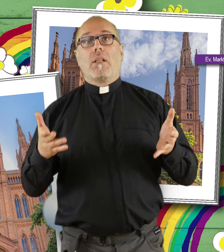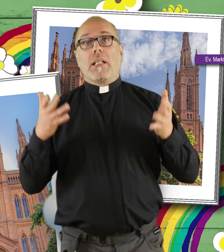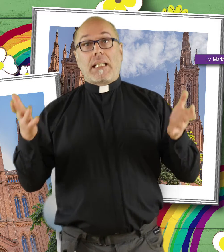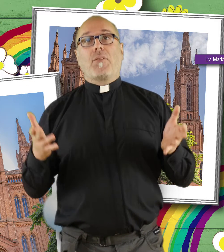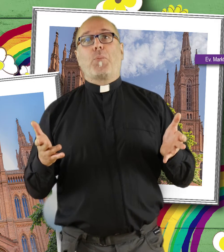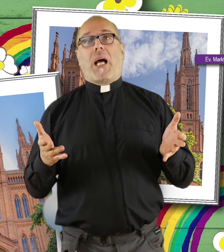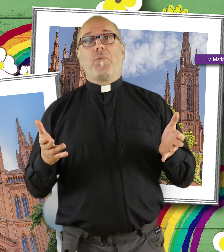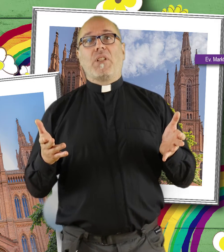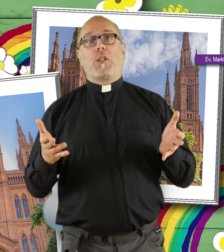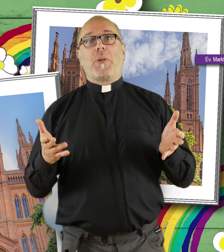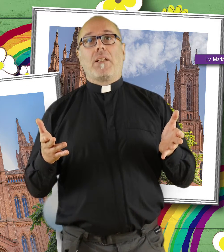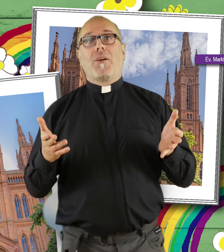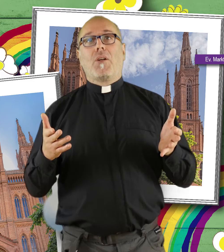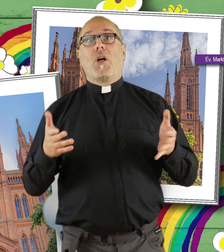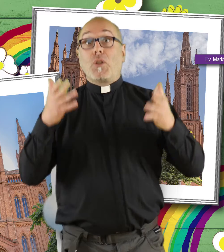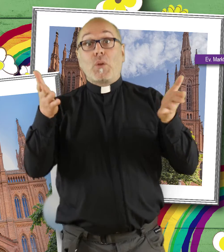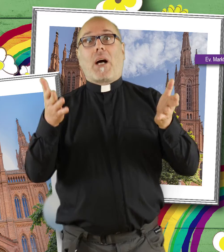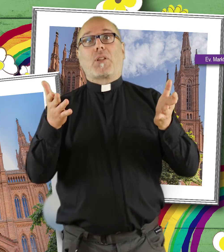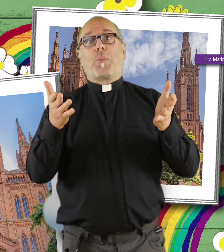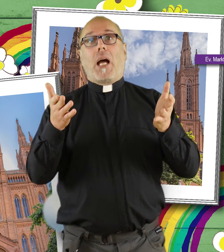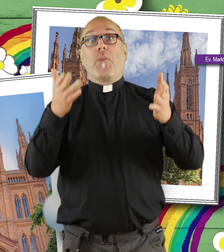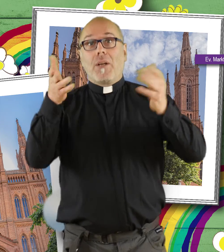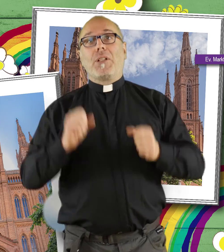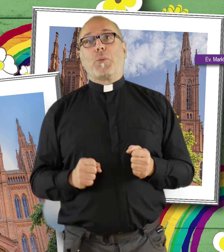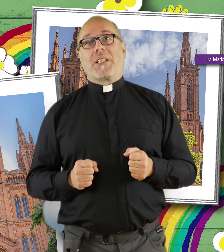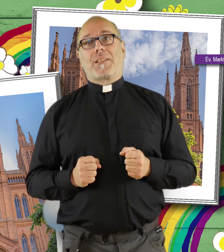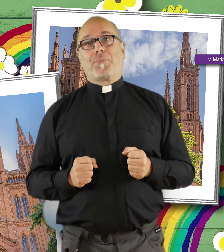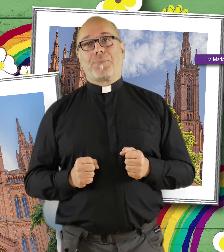ich darf bleiben die ich bin du darfst zu bleiben wie du bist